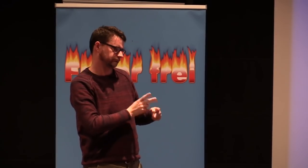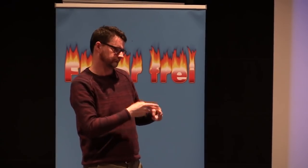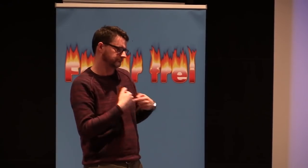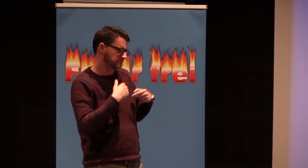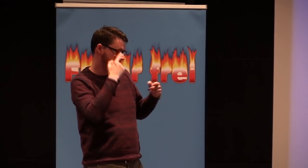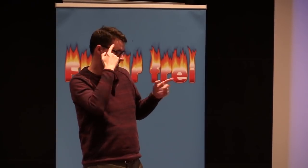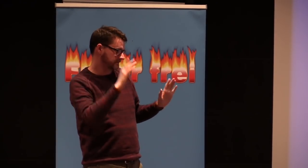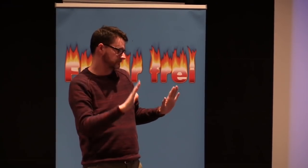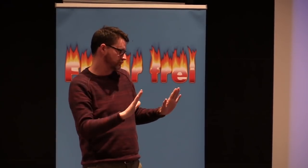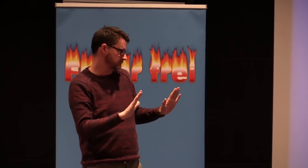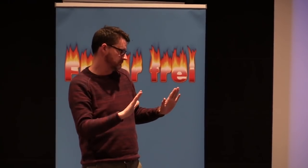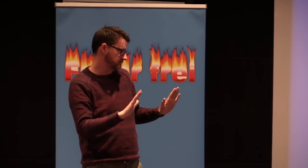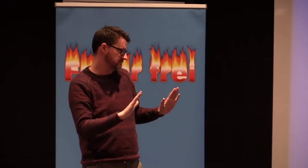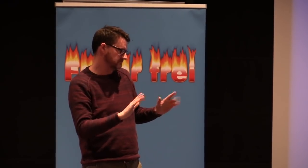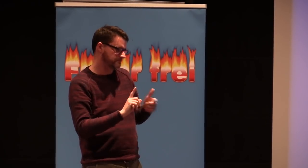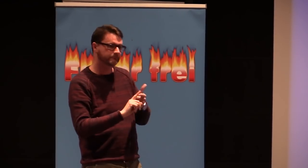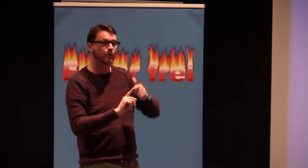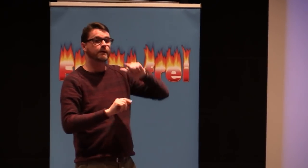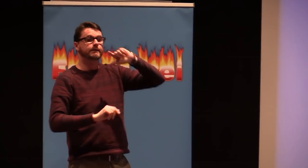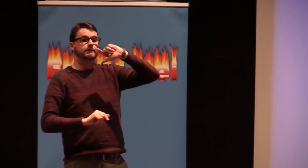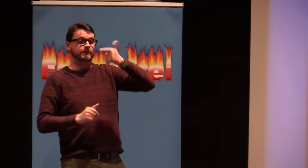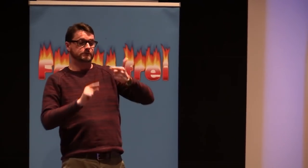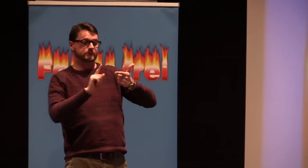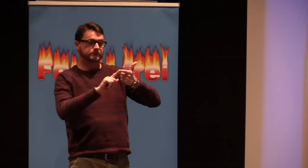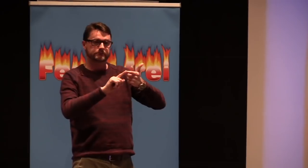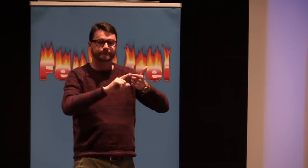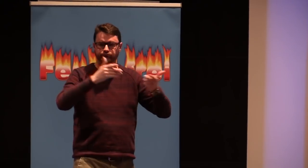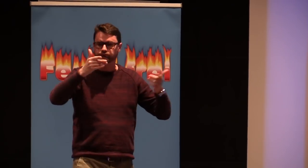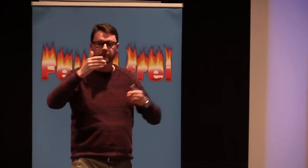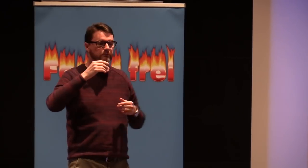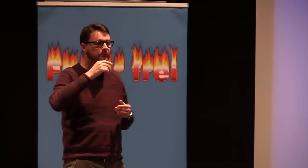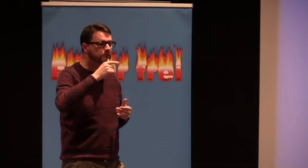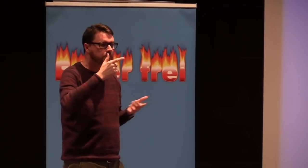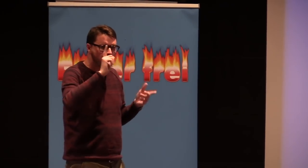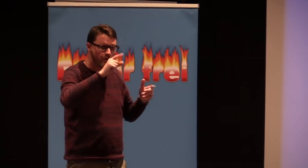ist. Aber die Vereinslosen da einfach leider etwas mehr werden.